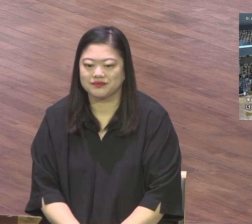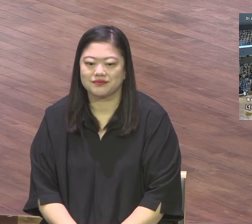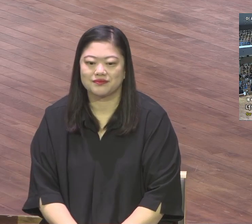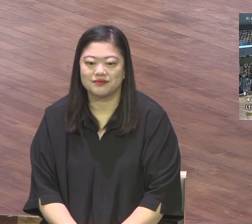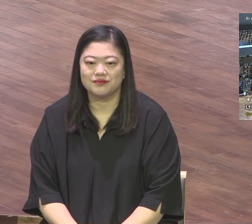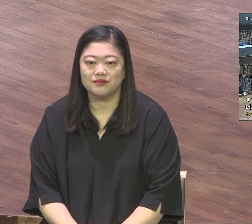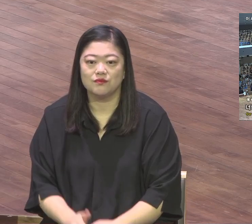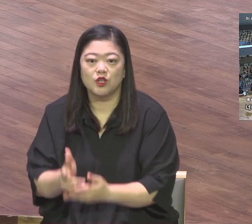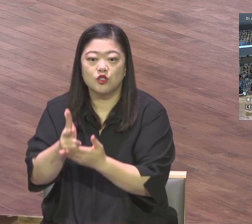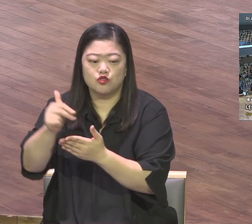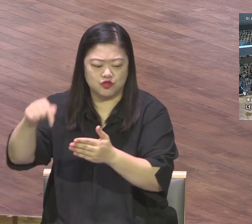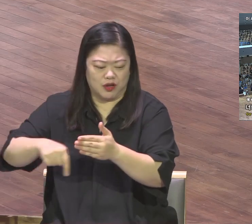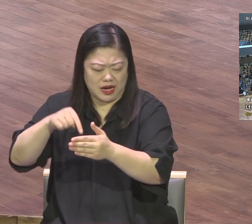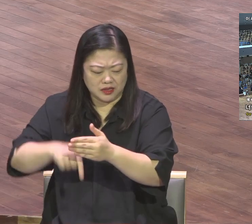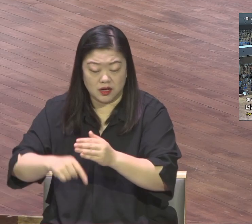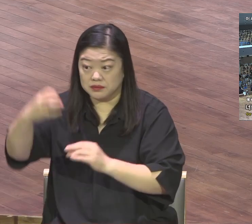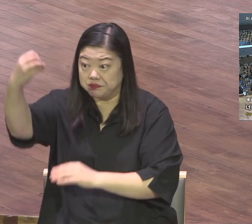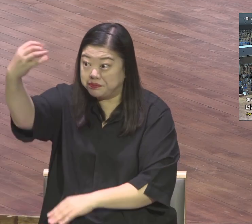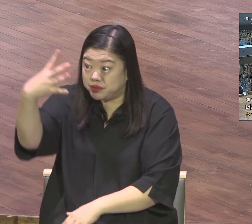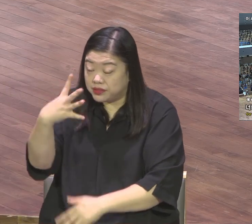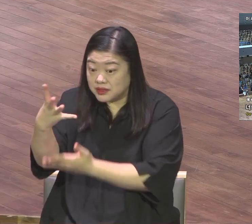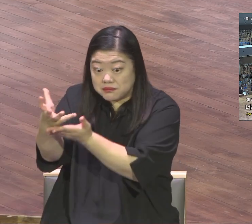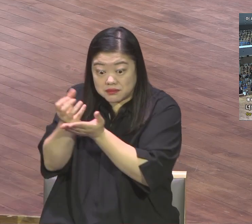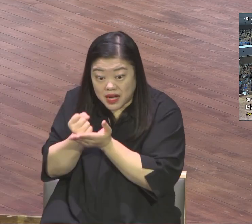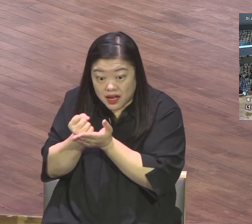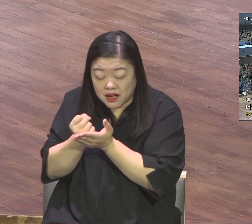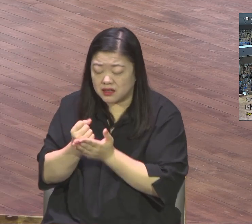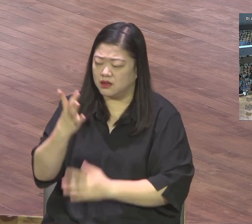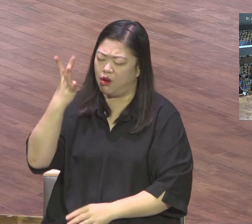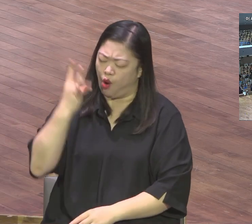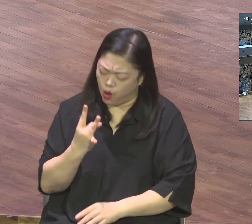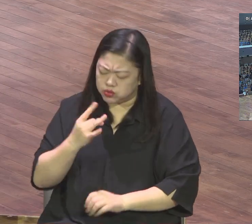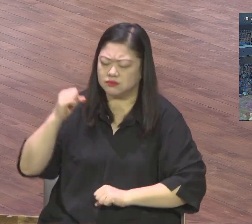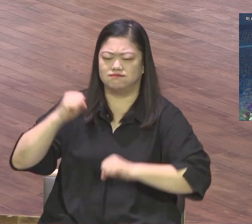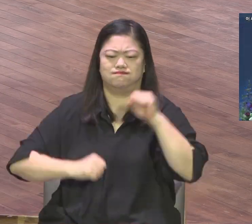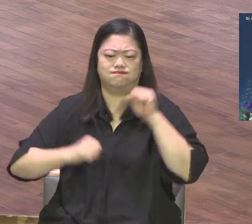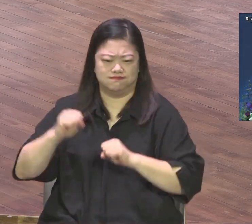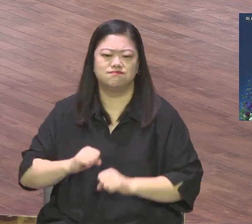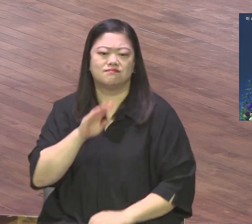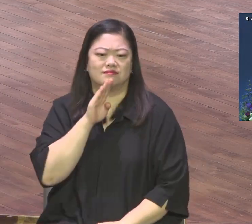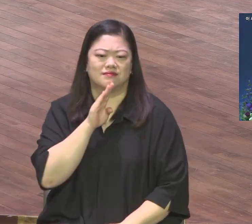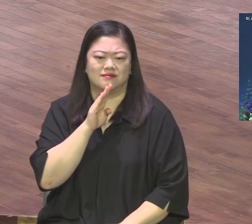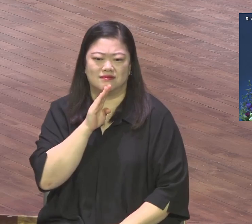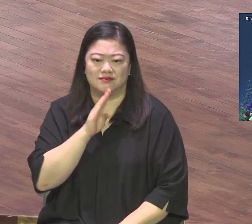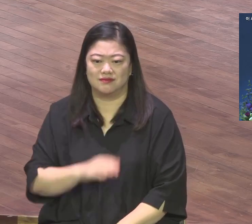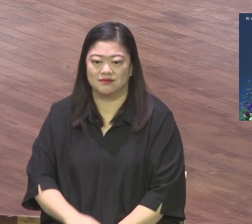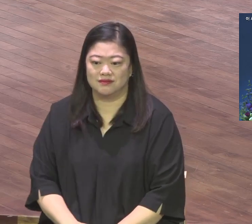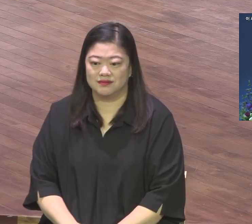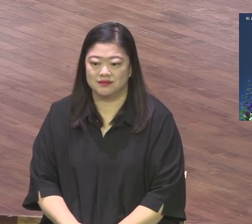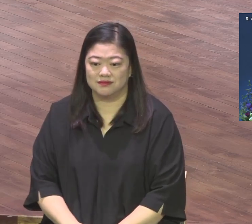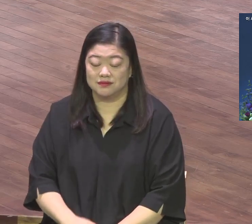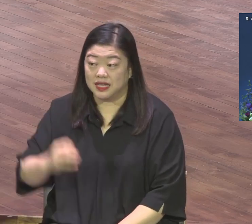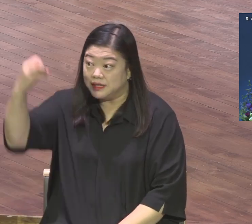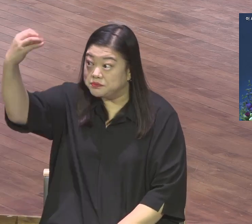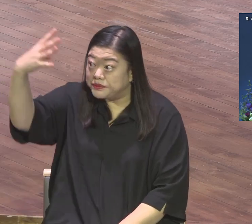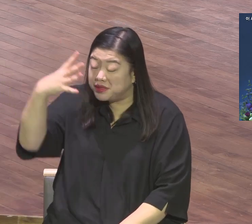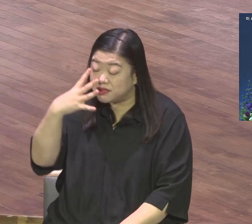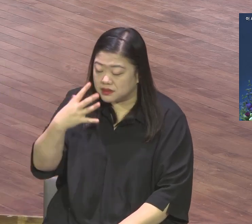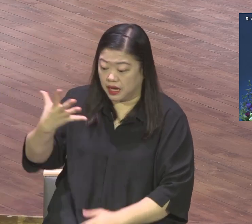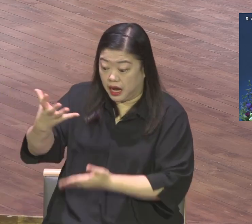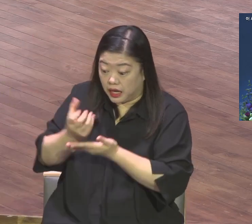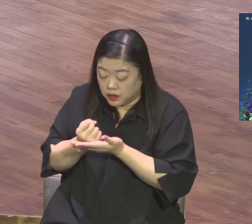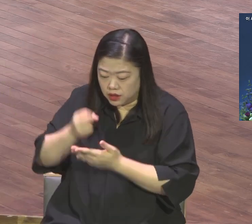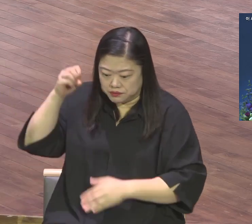빛의 자녀들처럼 행하라. 빛의 자녀들처럼 행해라. 빛의 자녀들처럼 말해라.